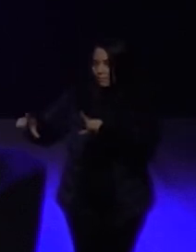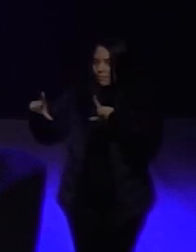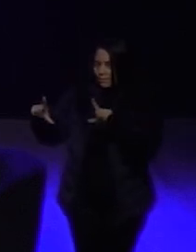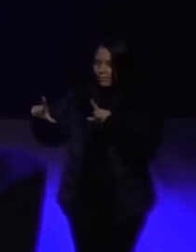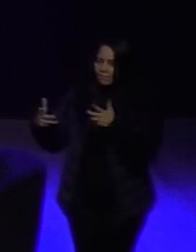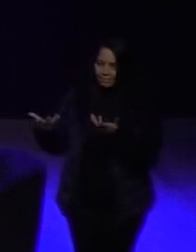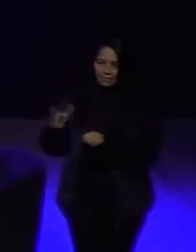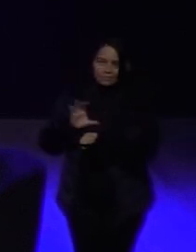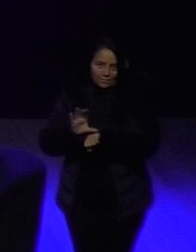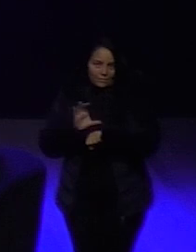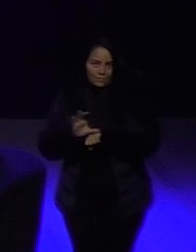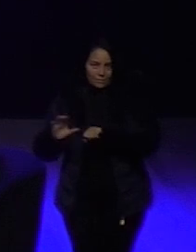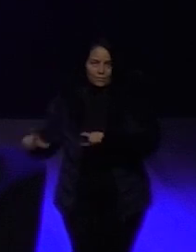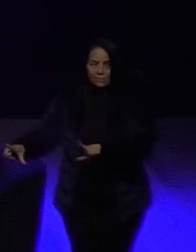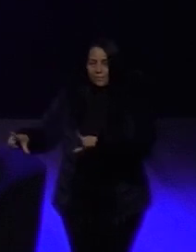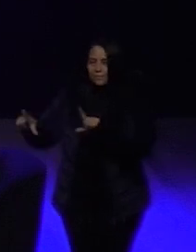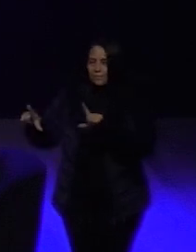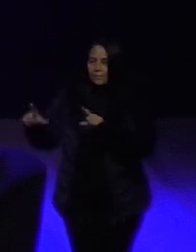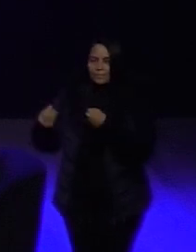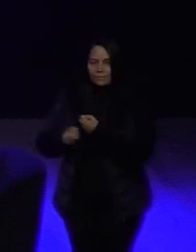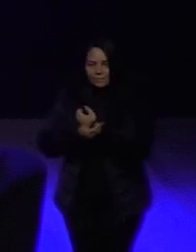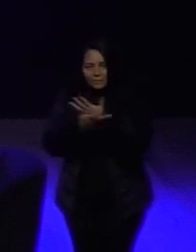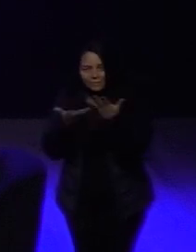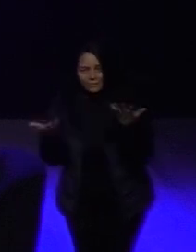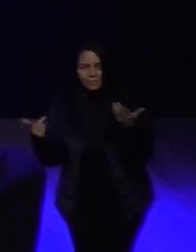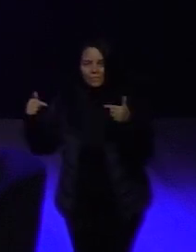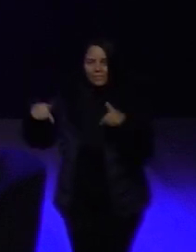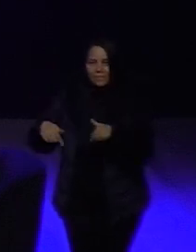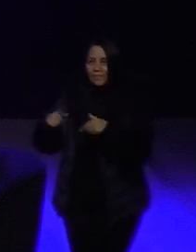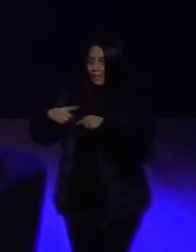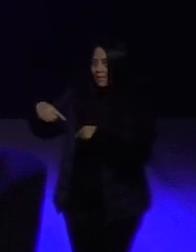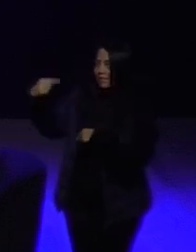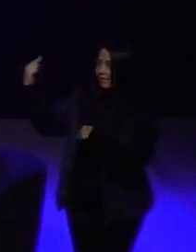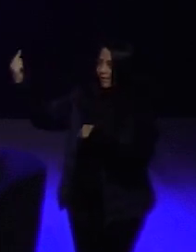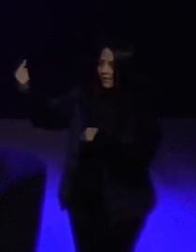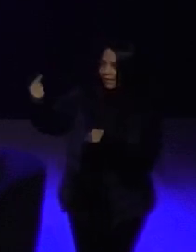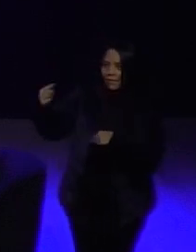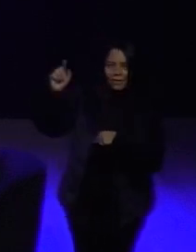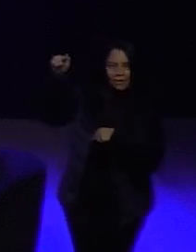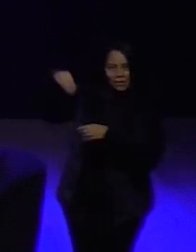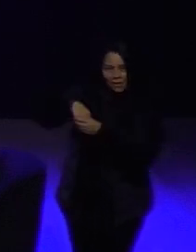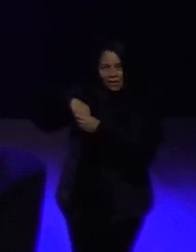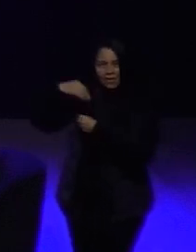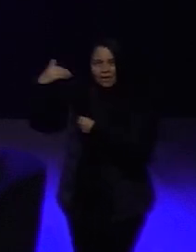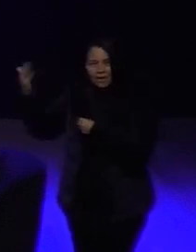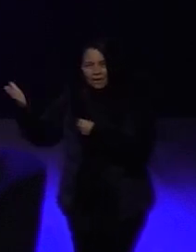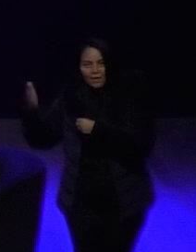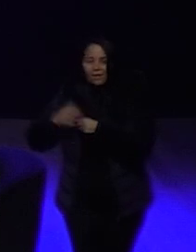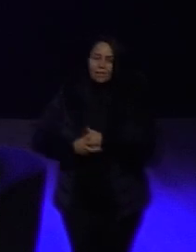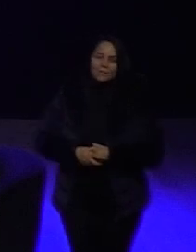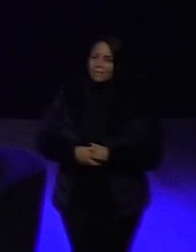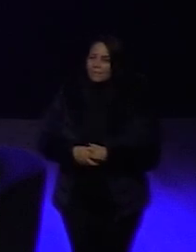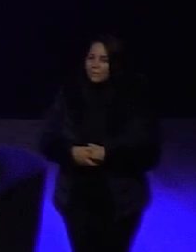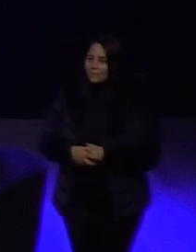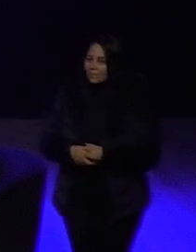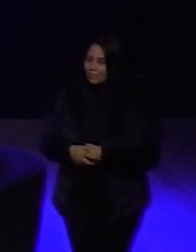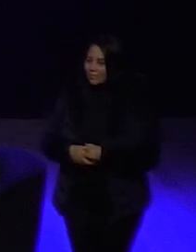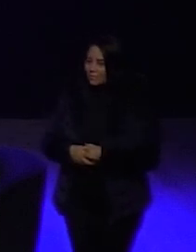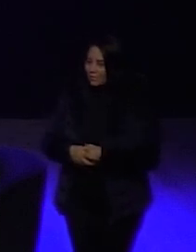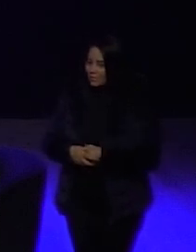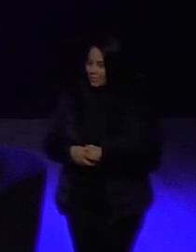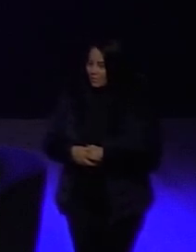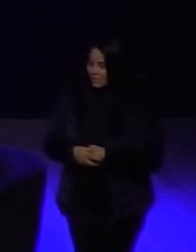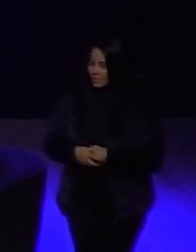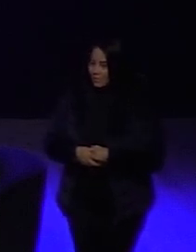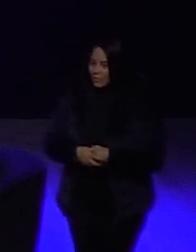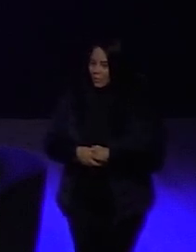esse é um curso de certificação, os alunos vão receber lá no camarim. Também vai ter um processo deles aqui antes de